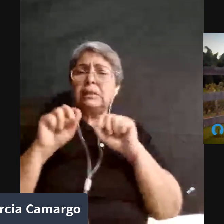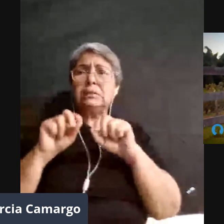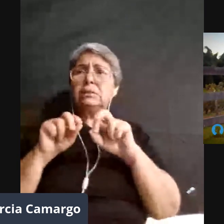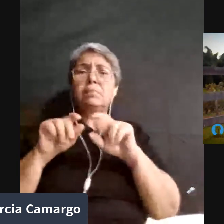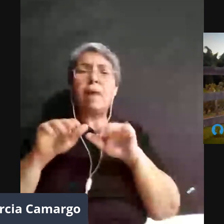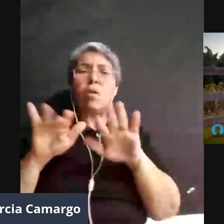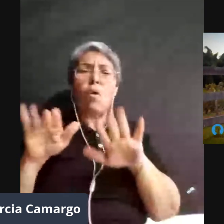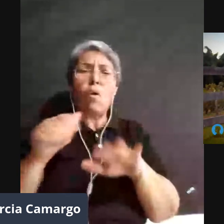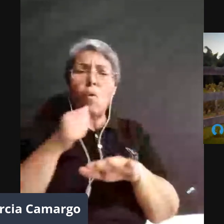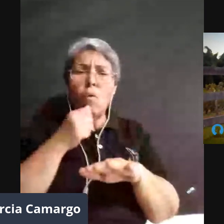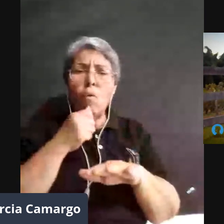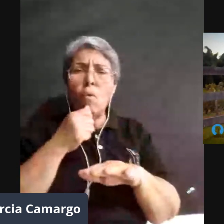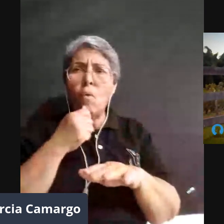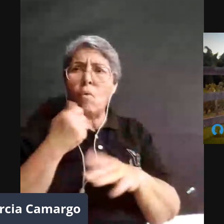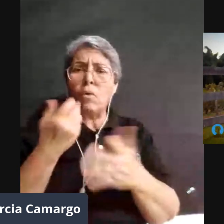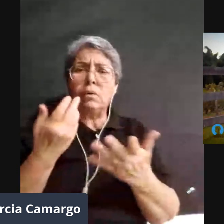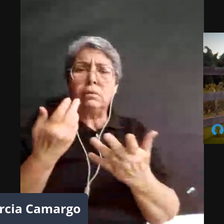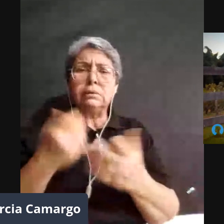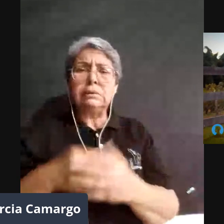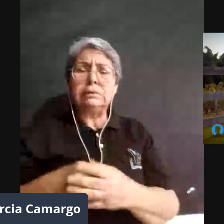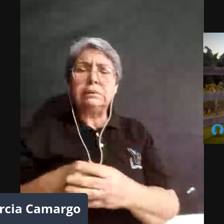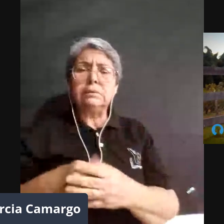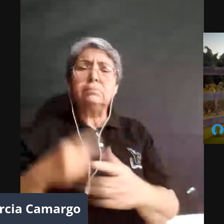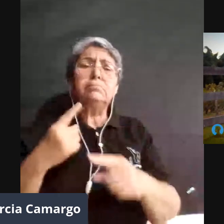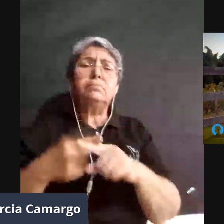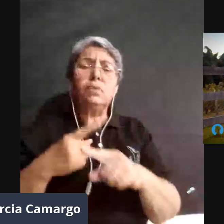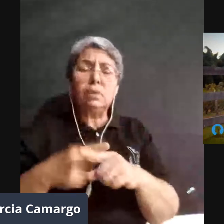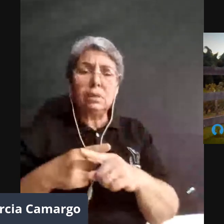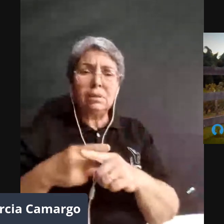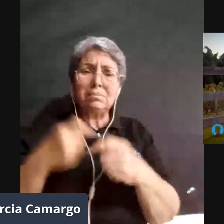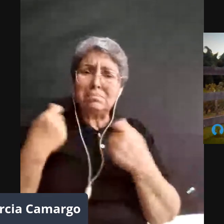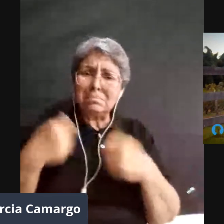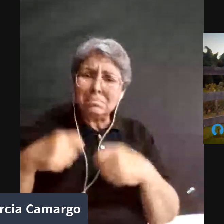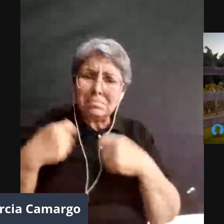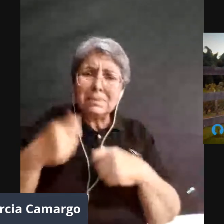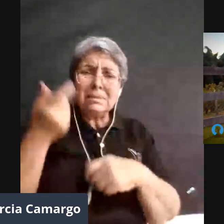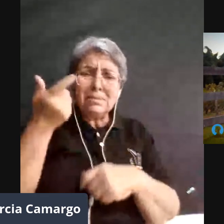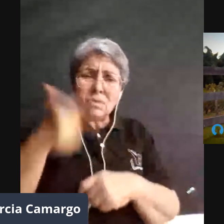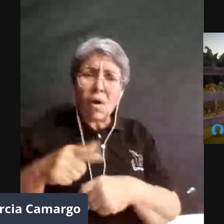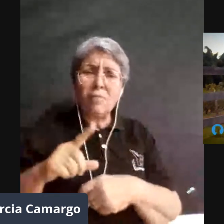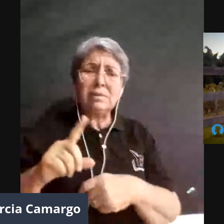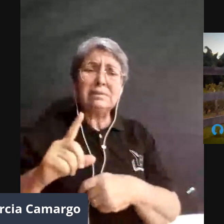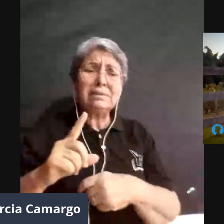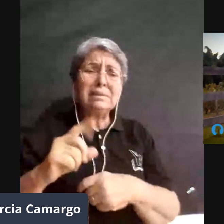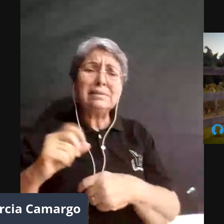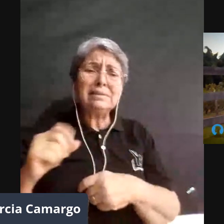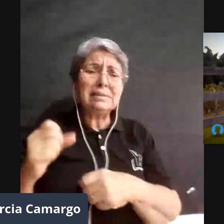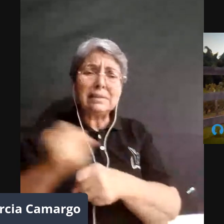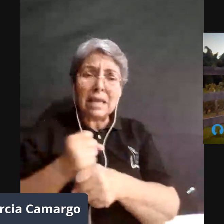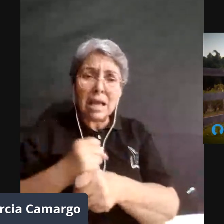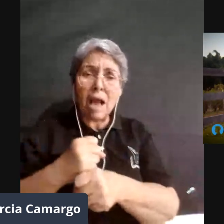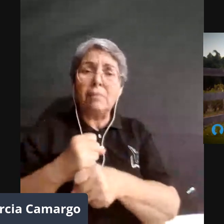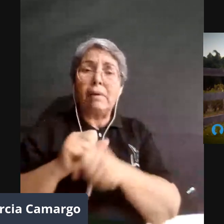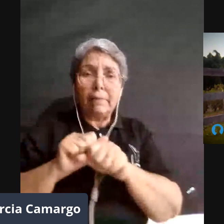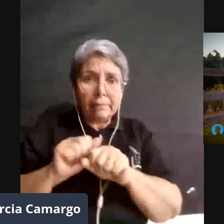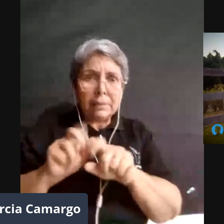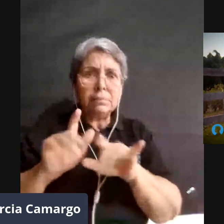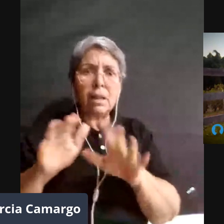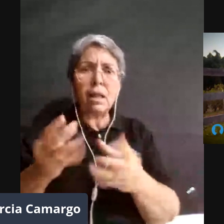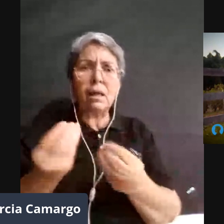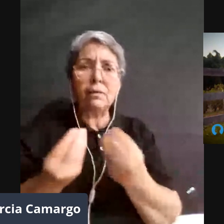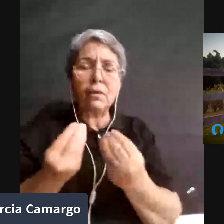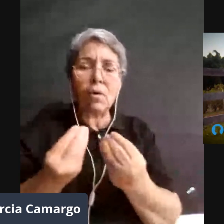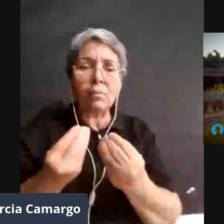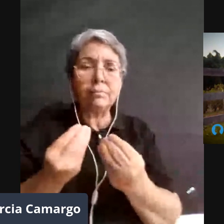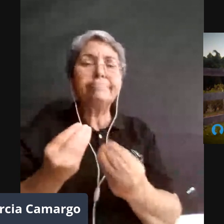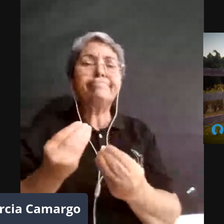espalha na palha? Será que nós precisamos de mais de um século para um fogo se espalhar sobre a palha? Alguma coisa